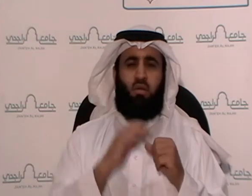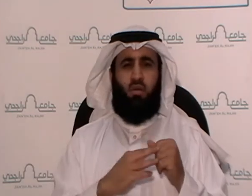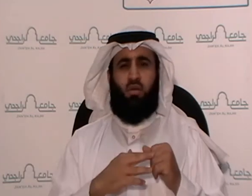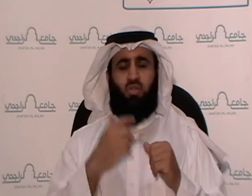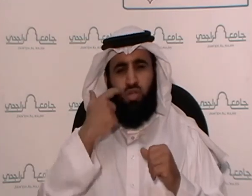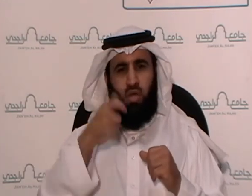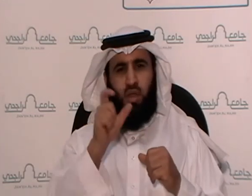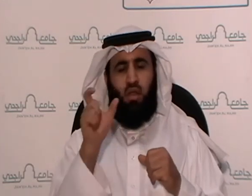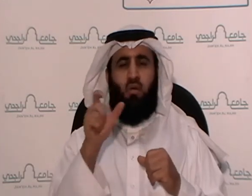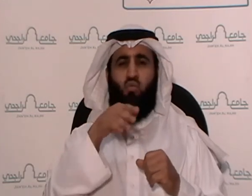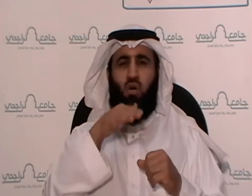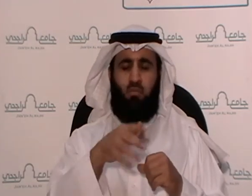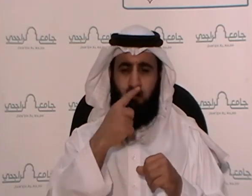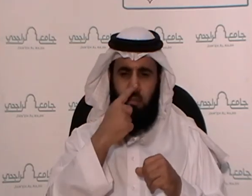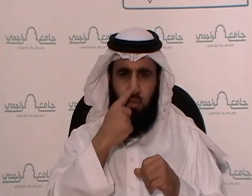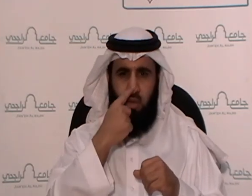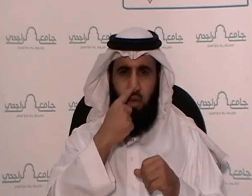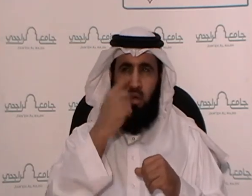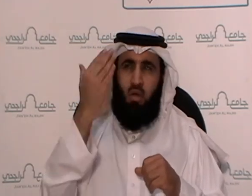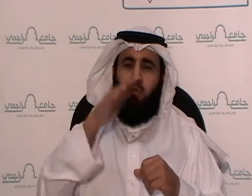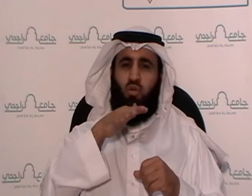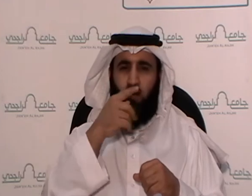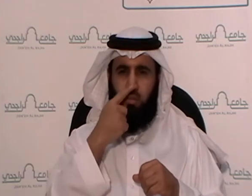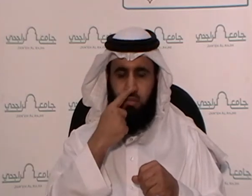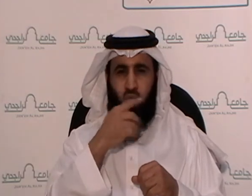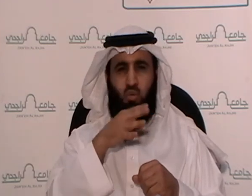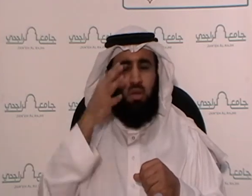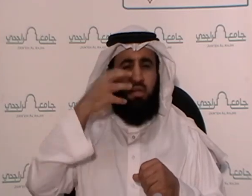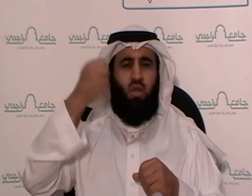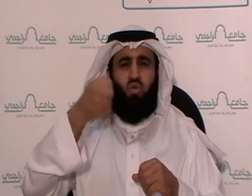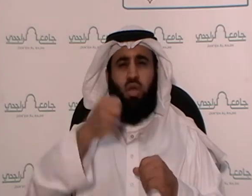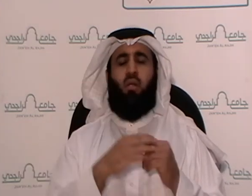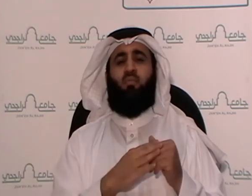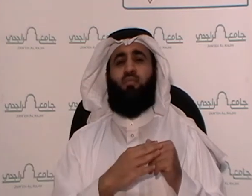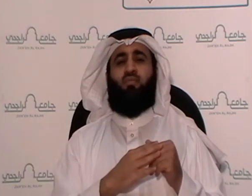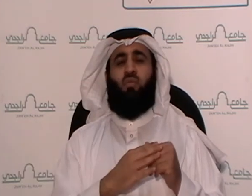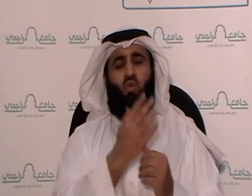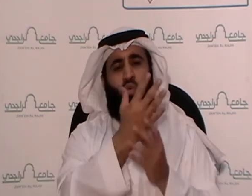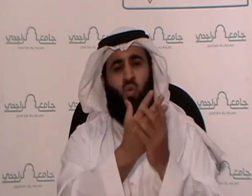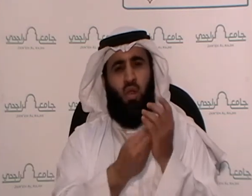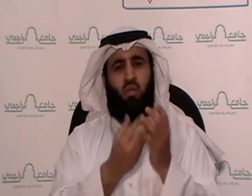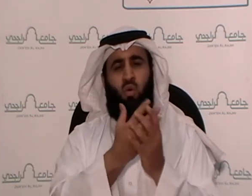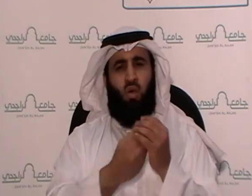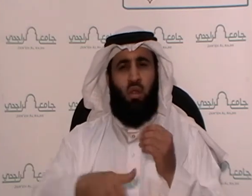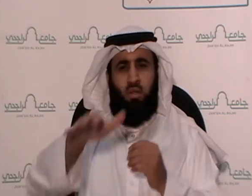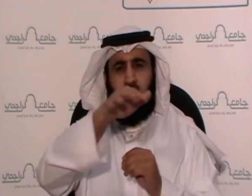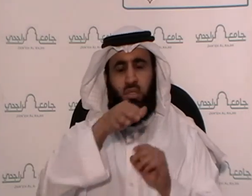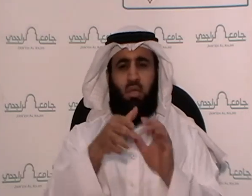أن محمدا عبده ورسوله صلى الله عليه وعلى آله وأصحابه